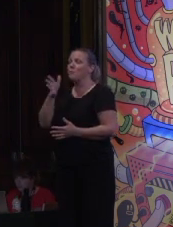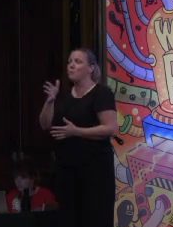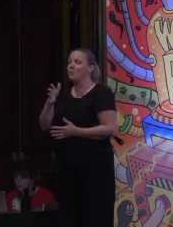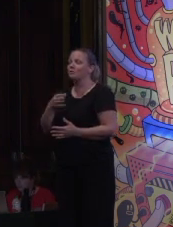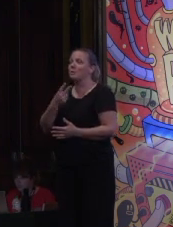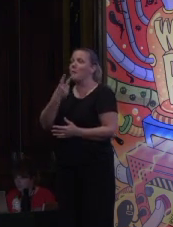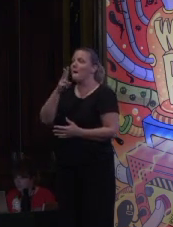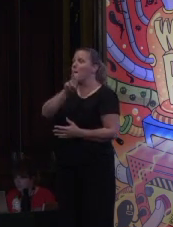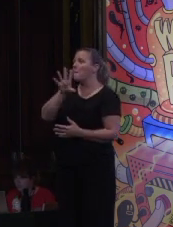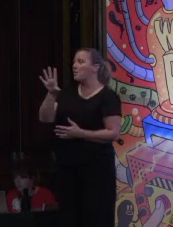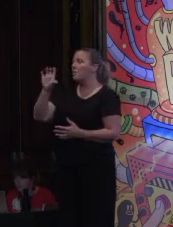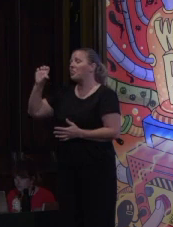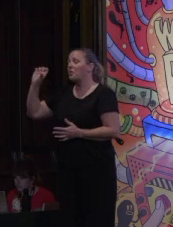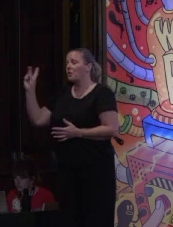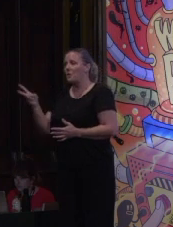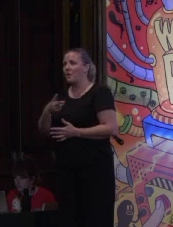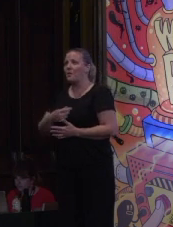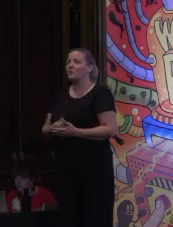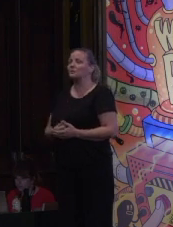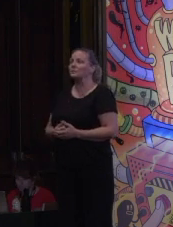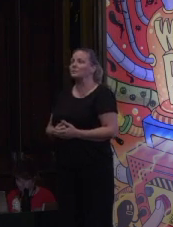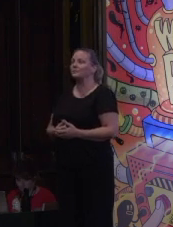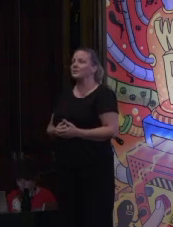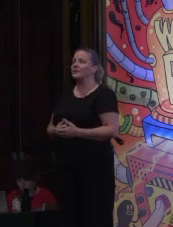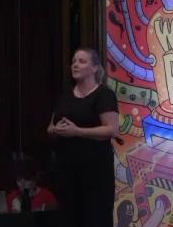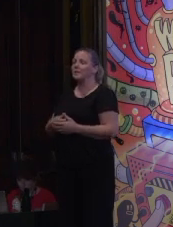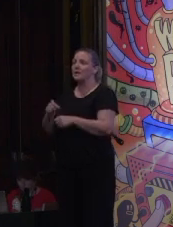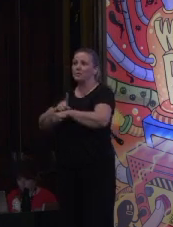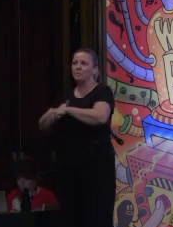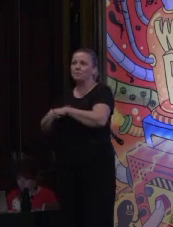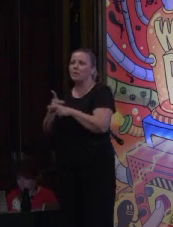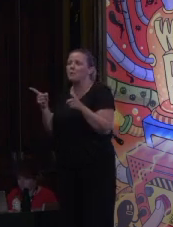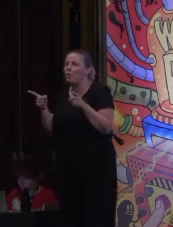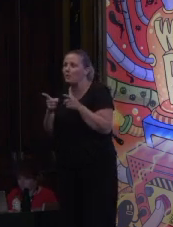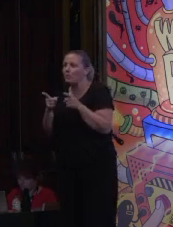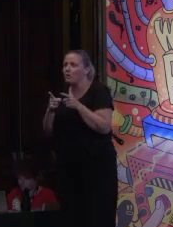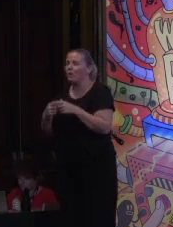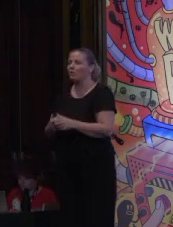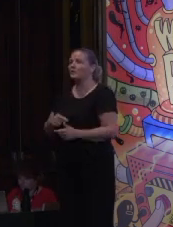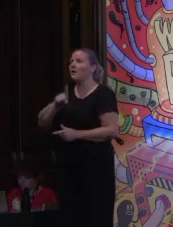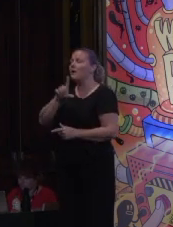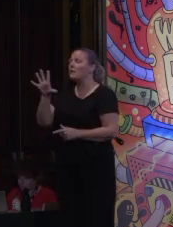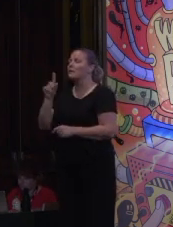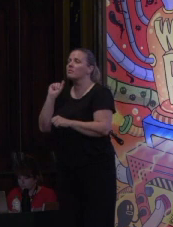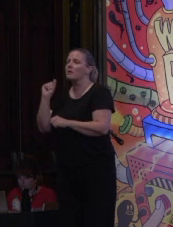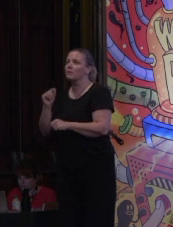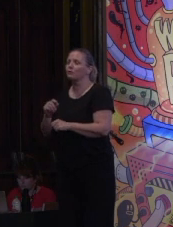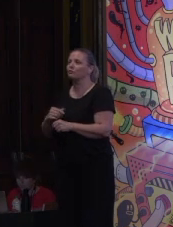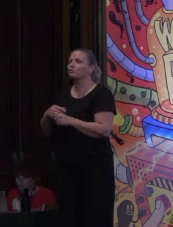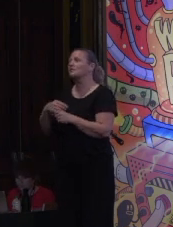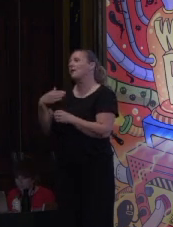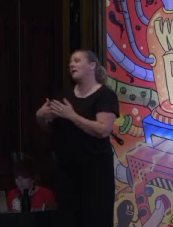25 euros. Que sea accesible en tiempo, ¿quién no tiene 15 minutos al día? Y también que